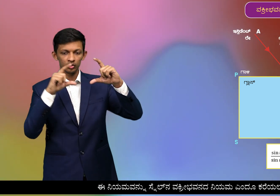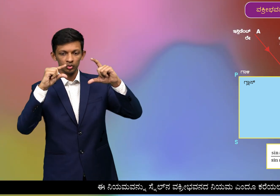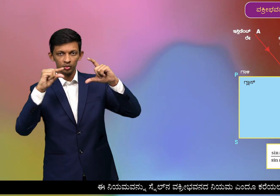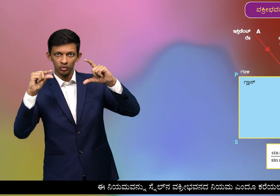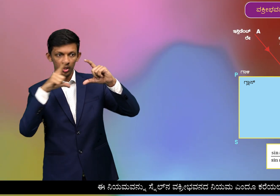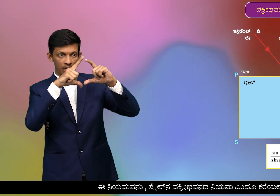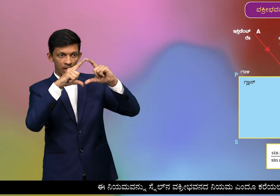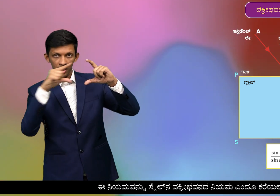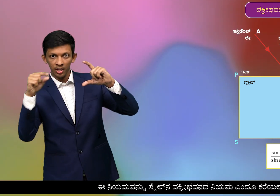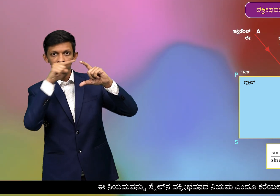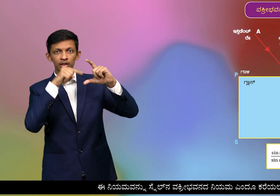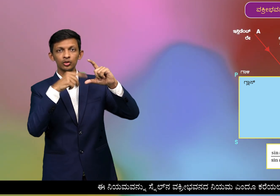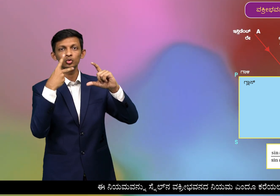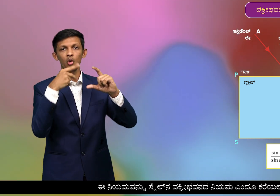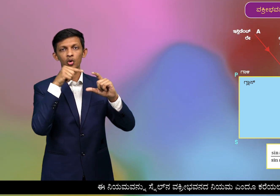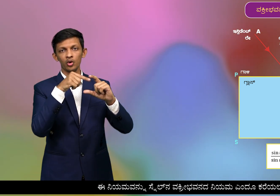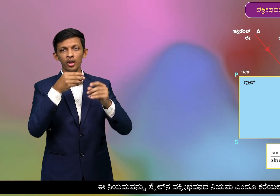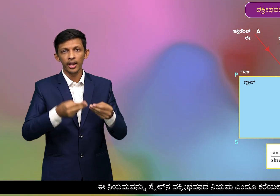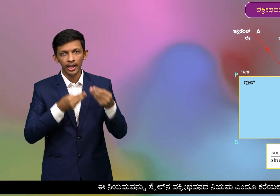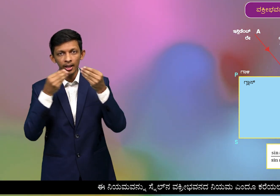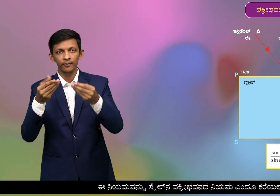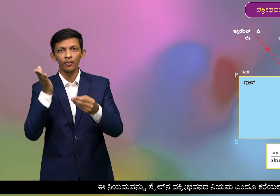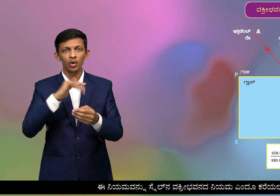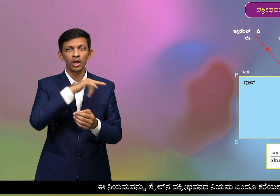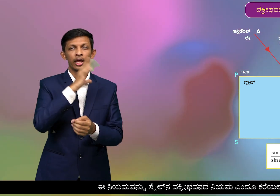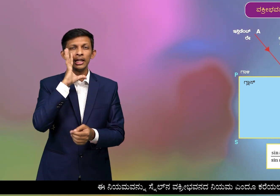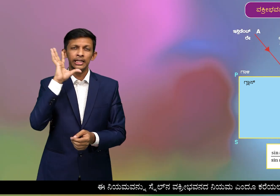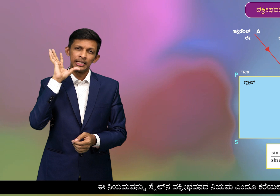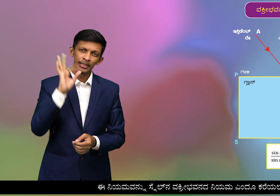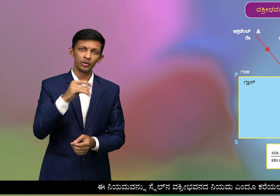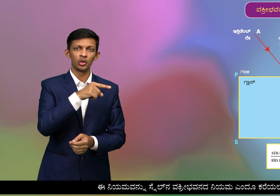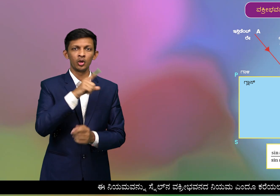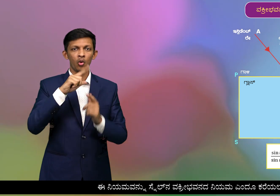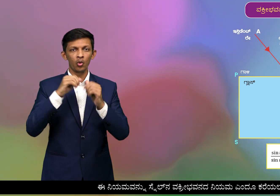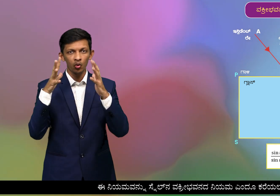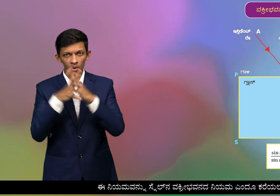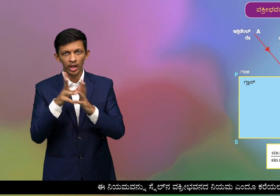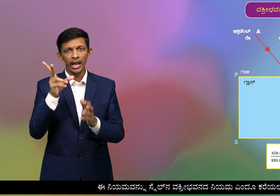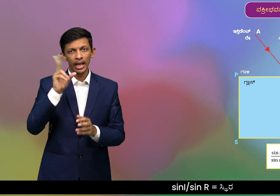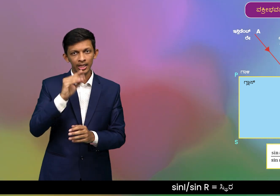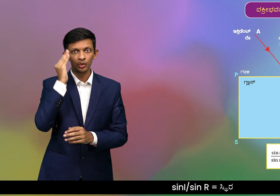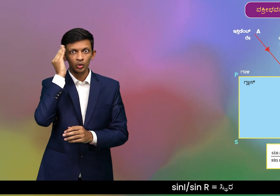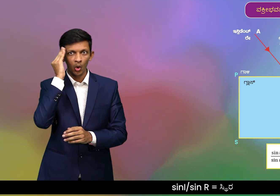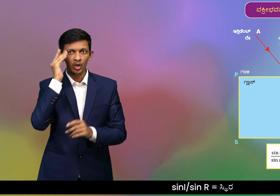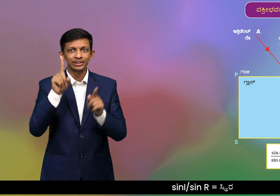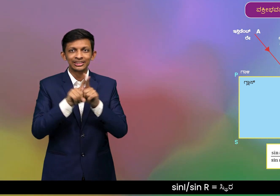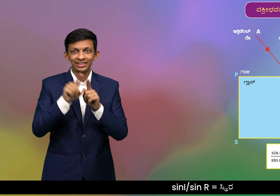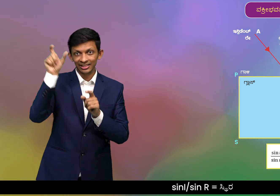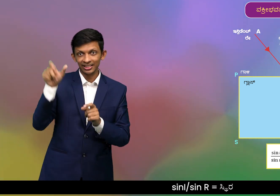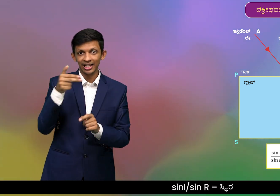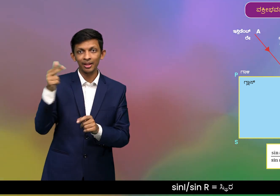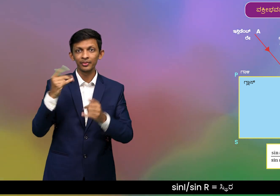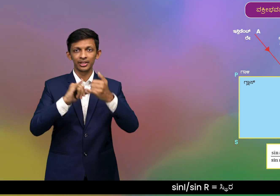ಇನಿಯಮವನ್ನು ಸ್ನೇಲ್ನ ವಕ್ರಿ ಭವನದ ನಿಯಮಾ ಎಂದು ಕರಿಯಲಾಗುತ್ತದೆ ಸಿನ್